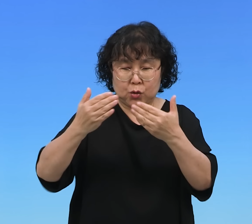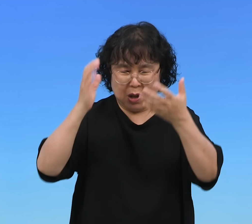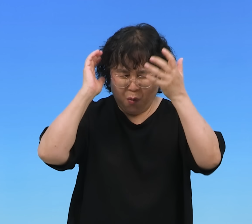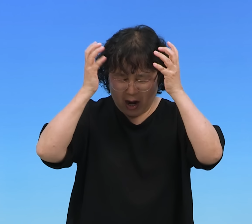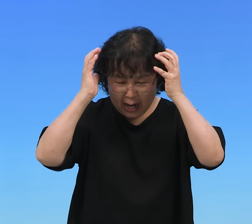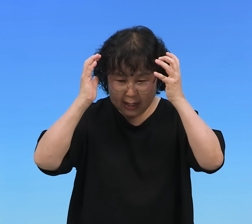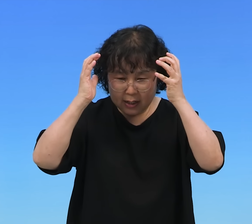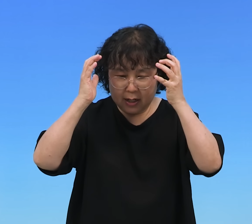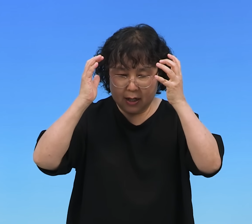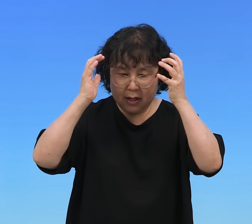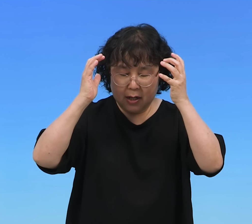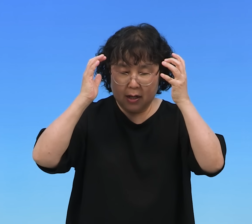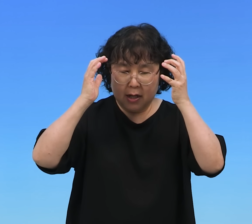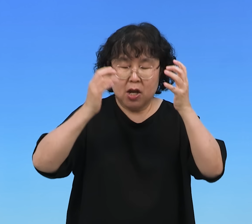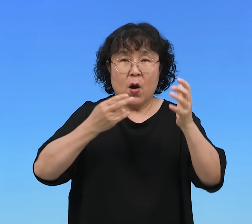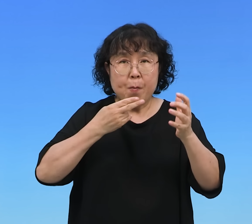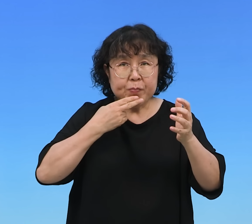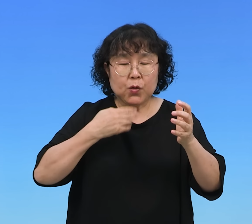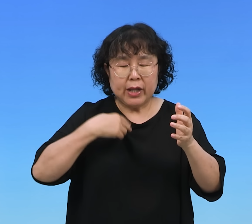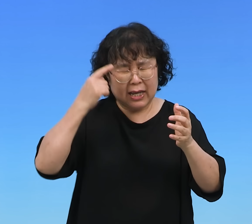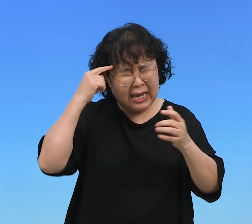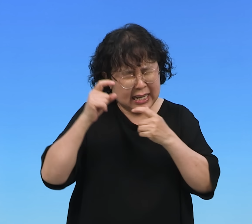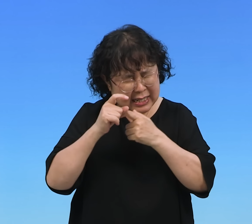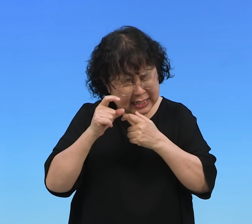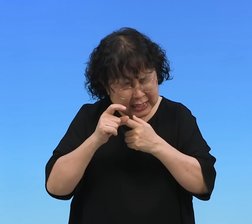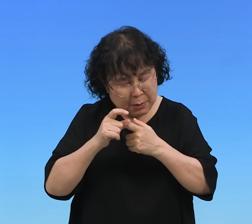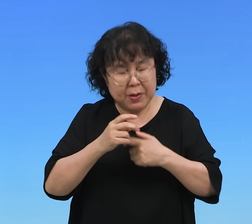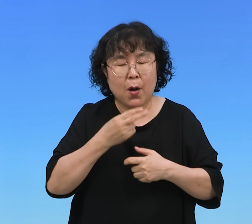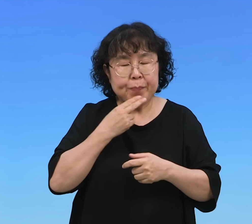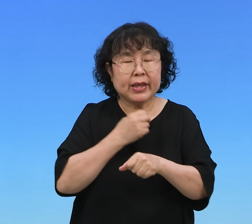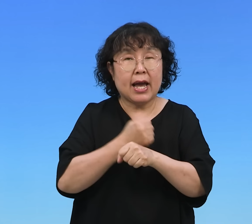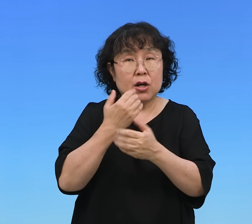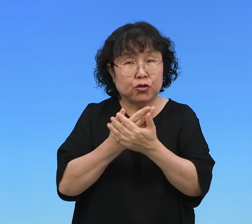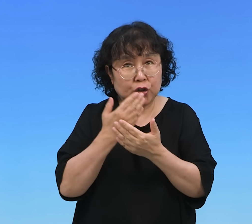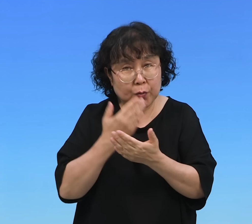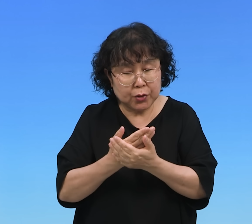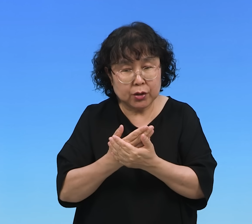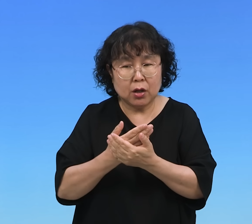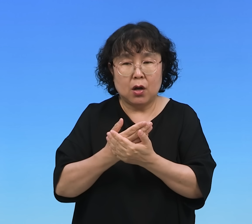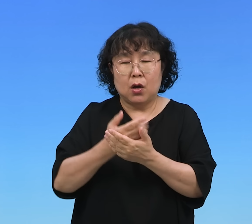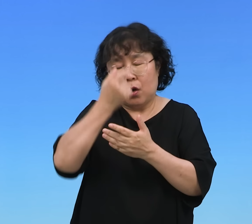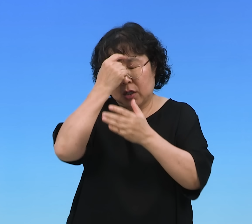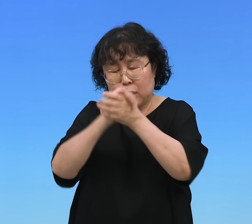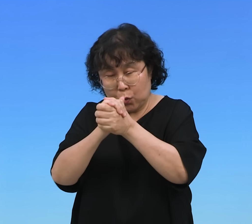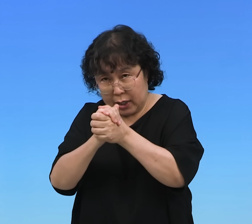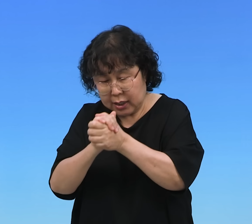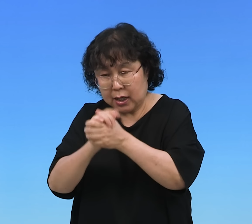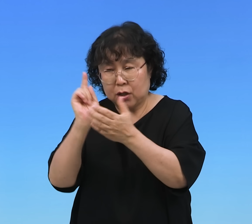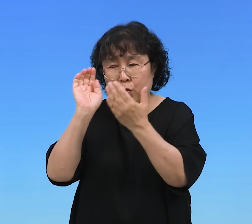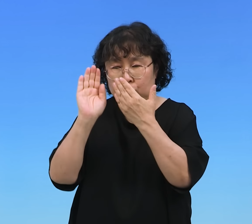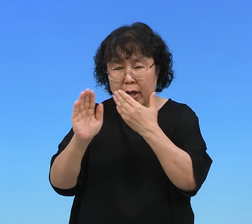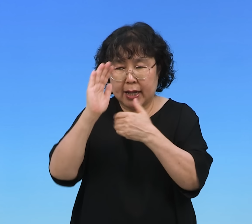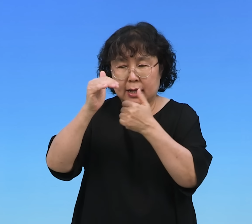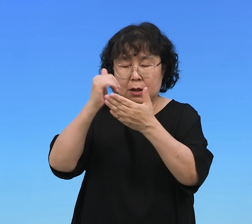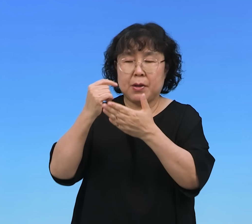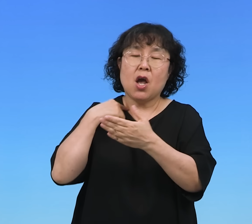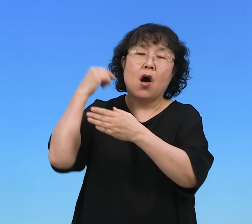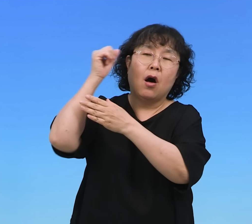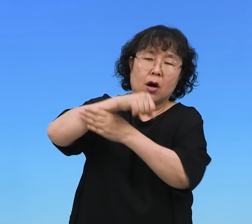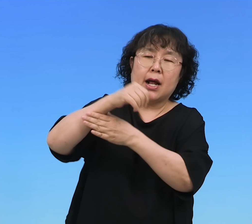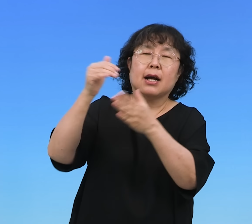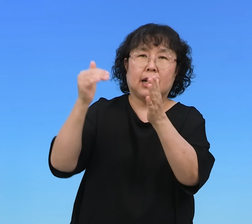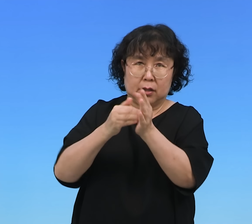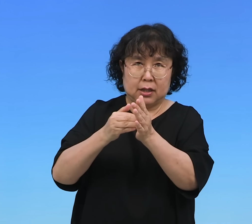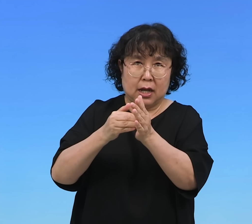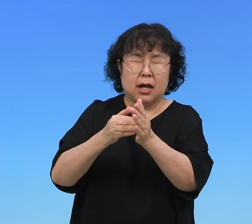없게 하옵소서 하였더니 하나님이 그가 구하는 것을 허락하셨더라. 그리고는 사람 이름이 또 쫙 나오거든요.